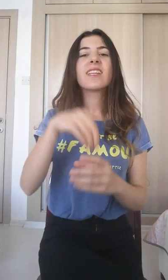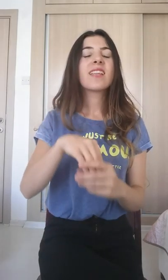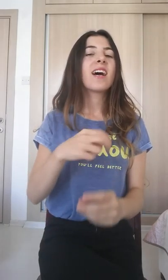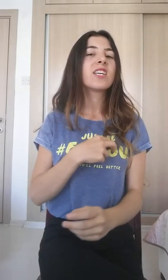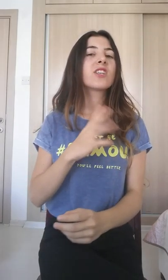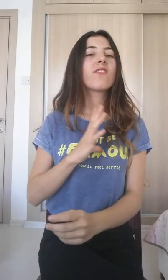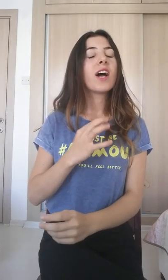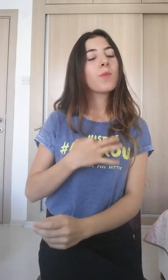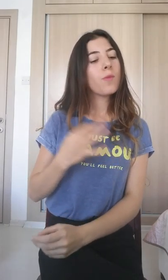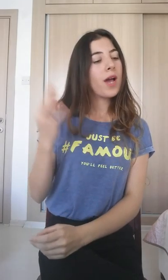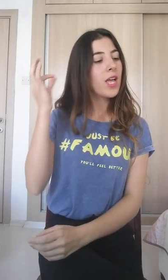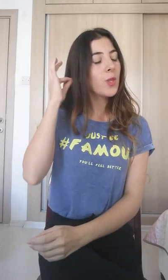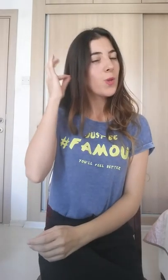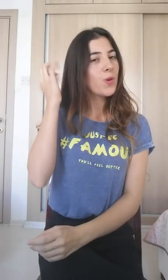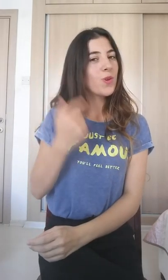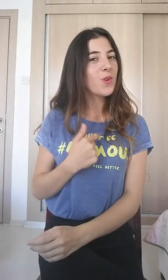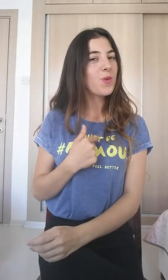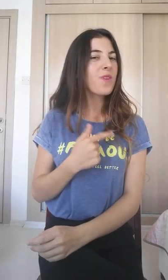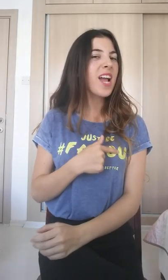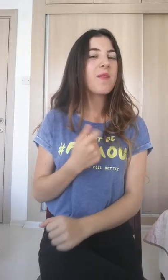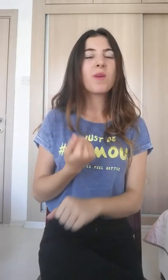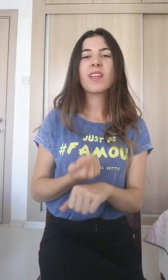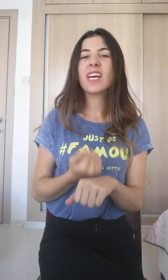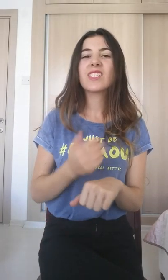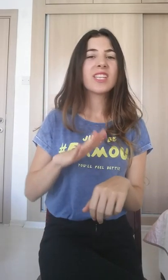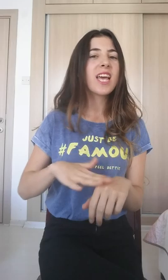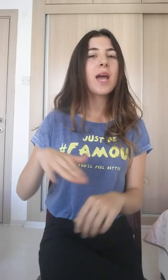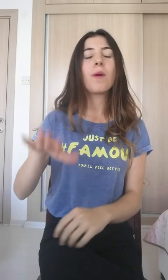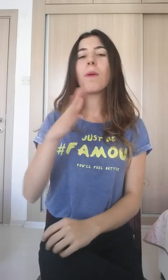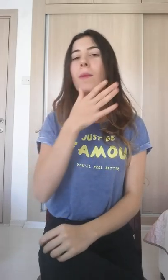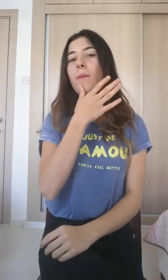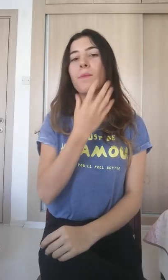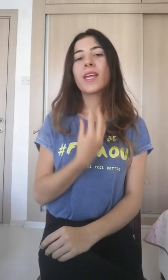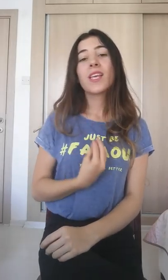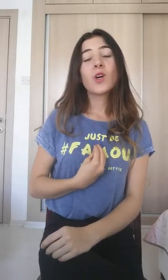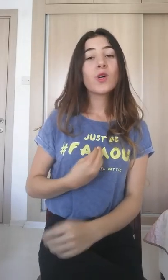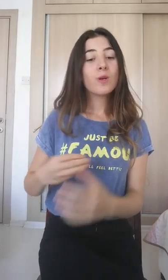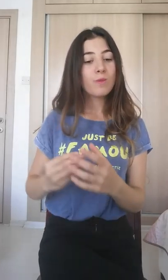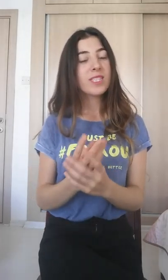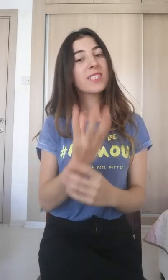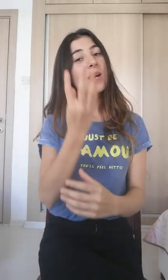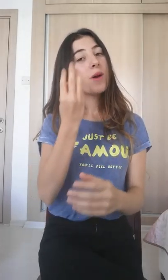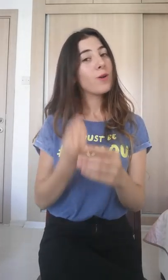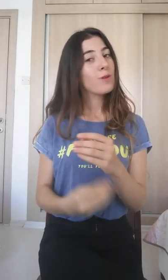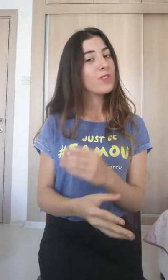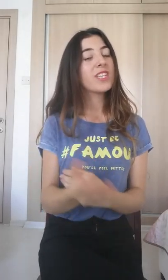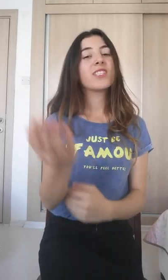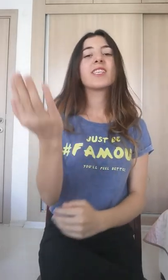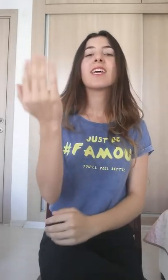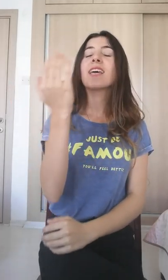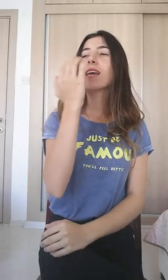Sesinde aşk var bir ben duyuyorum, kalbimde taşla yapamam biliyorum. Sabah olunca çık